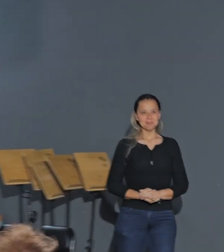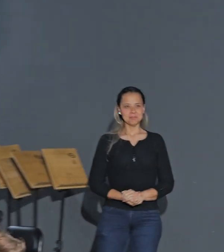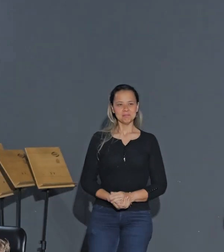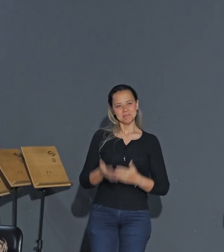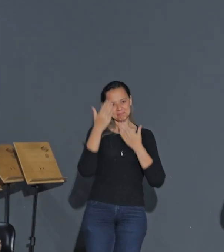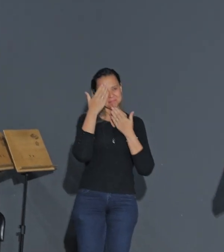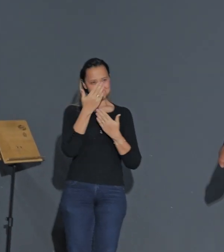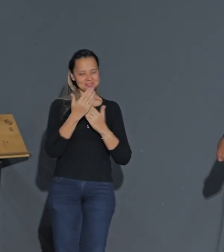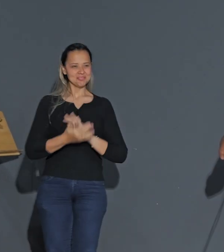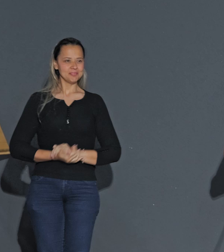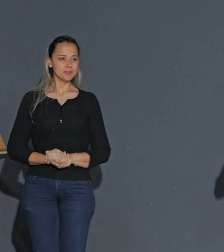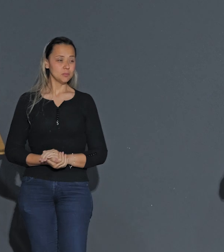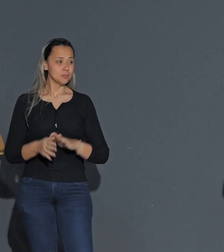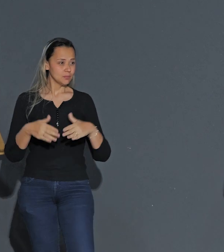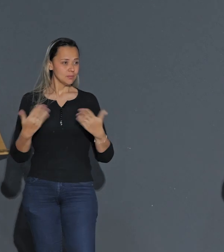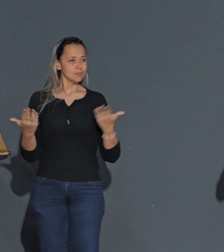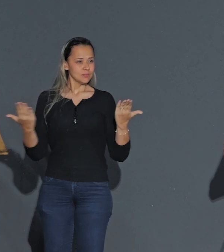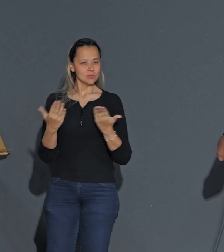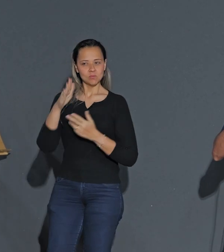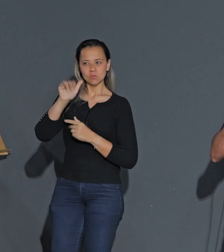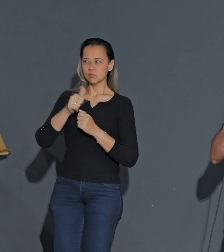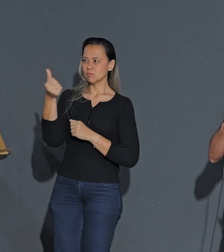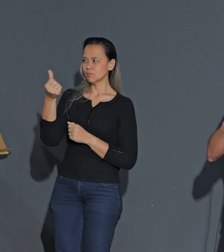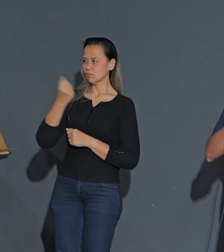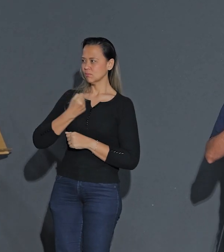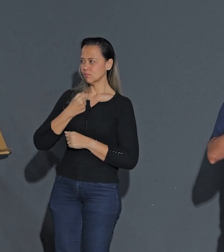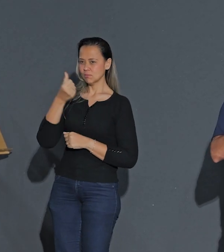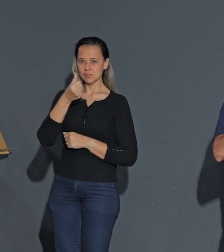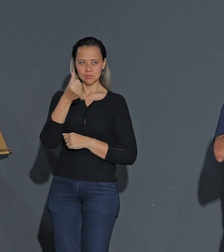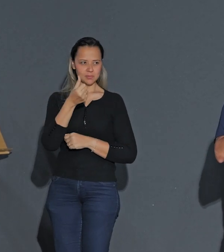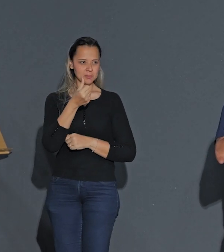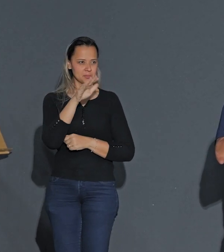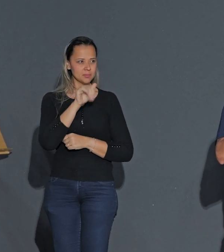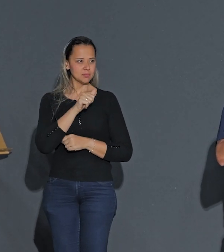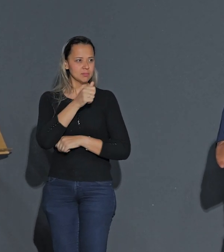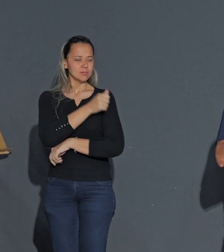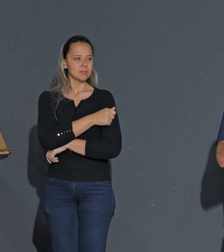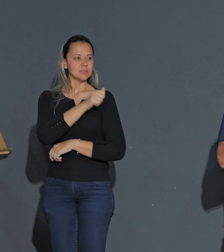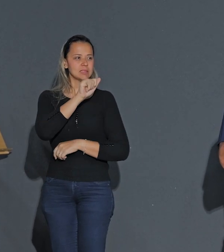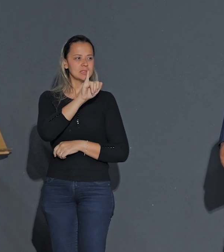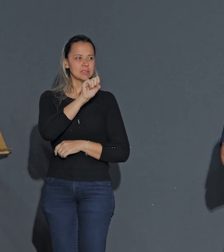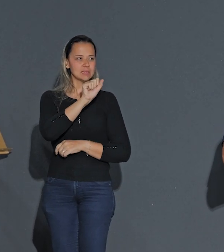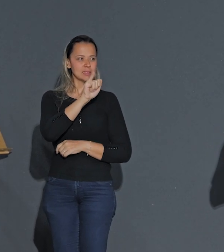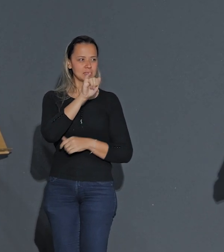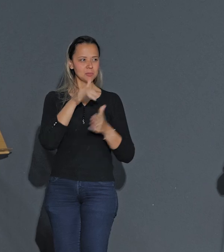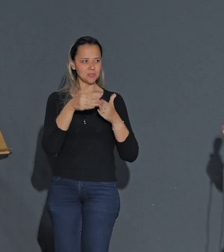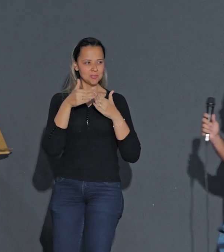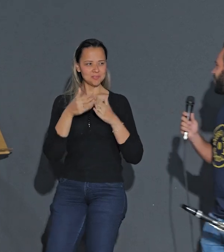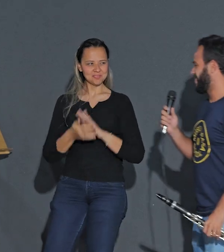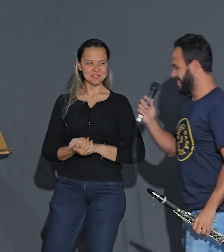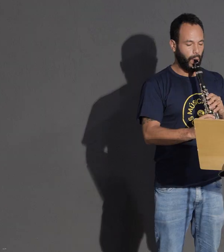Sandri. Então, agora o dueto número 6 do Desbois com o aluno Isaías, por gentileza.